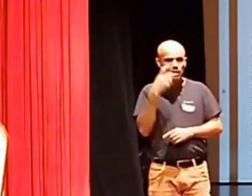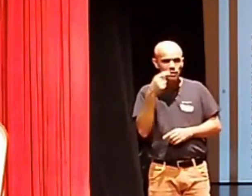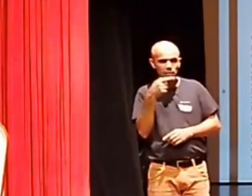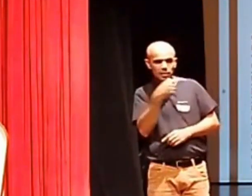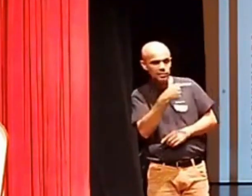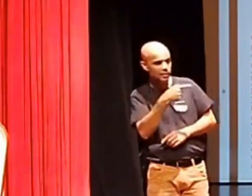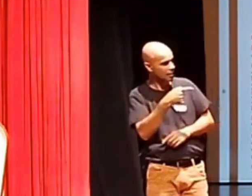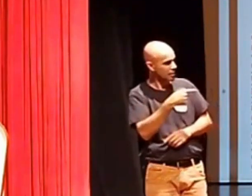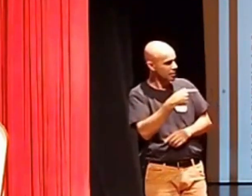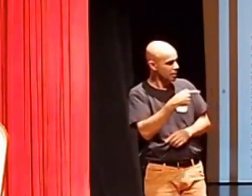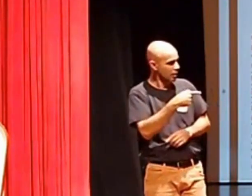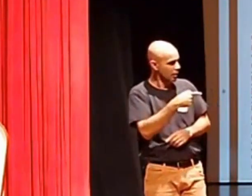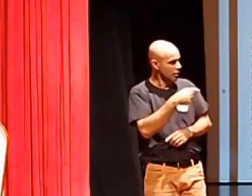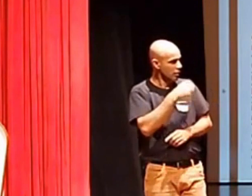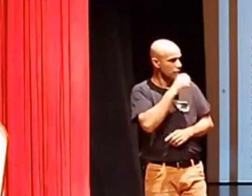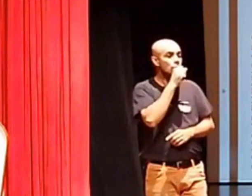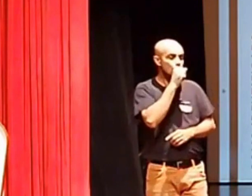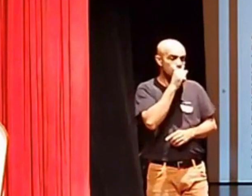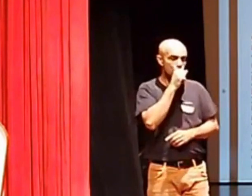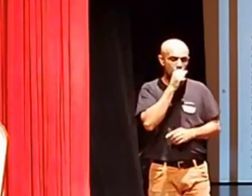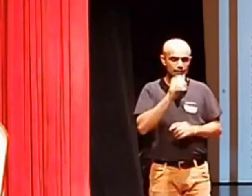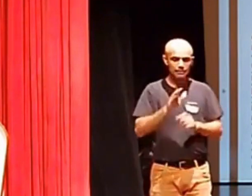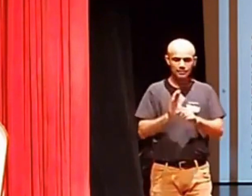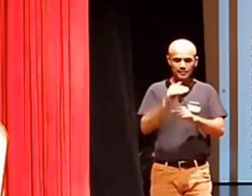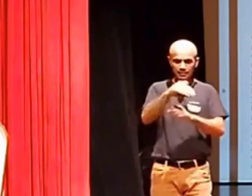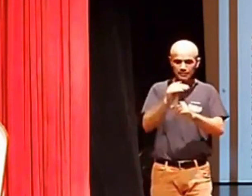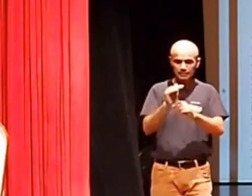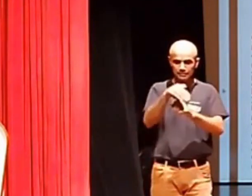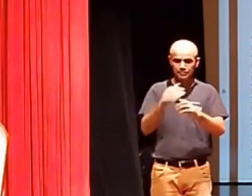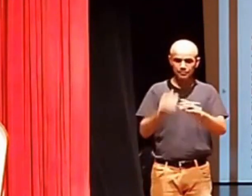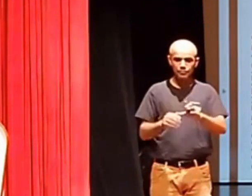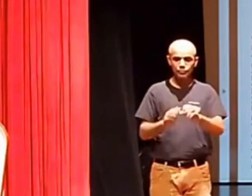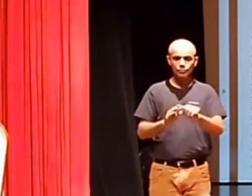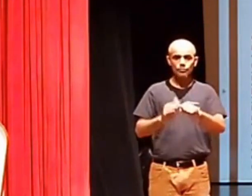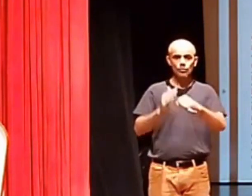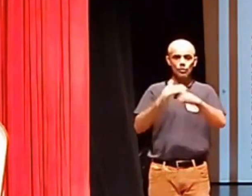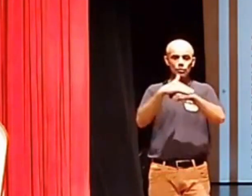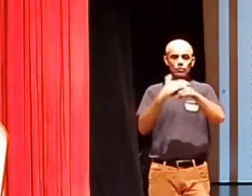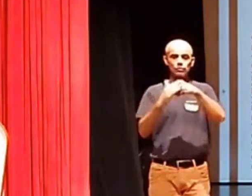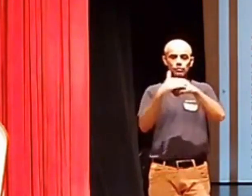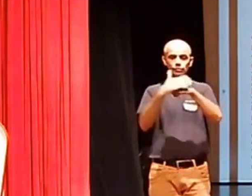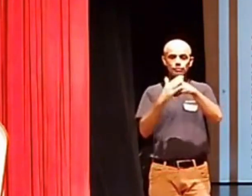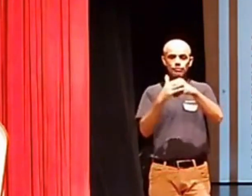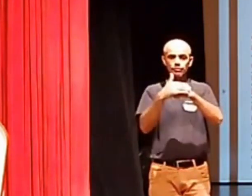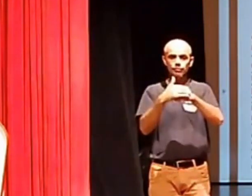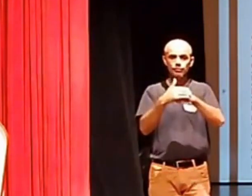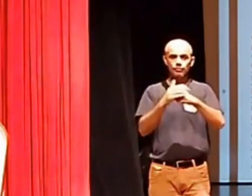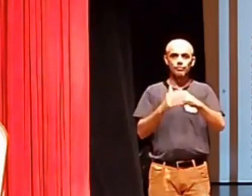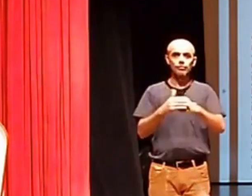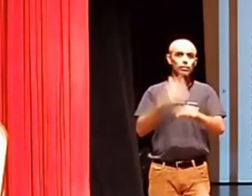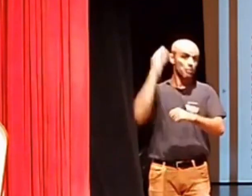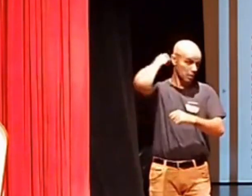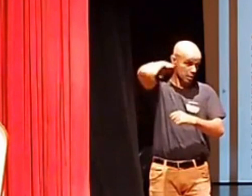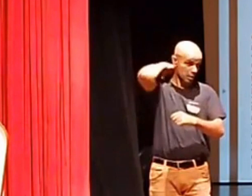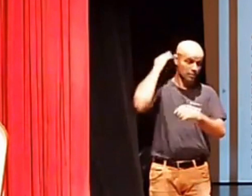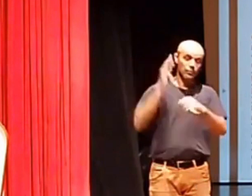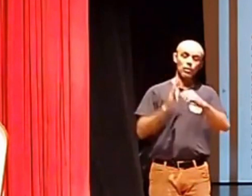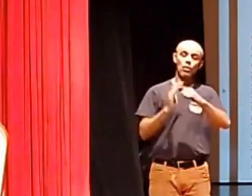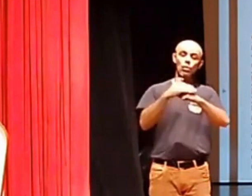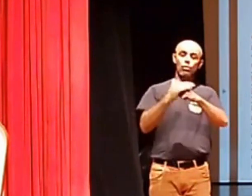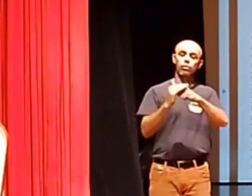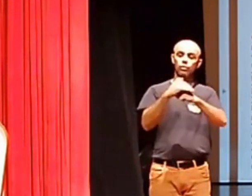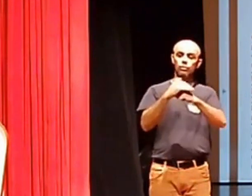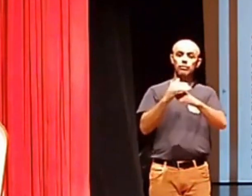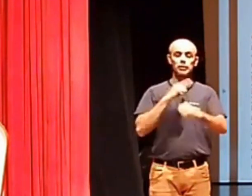aqui que esse lado dela é mais alto que esse? Vocês conseguem visualizar isso?